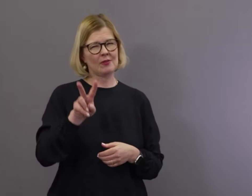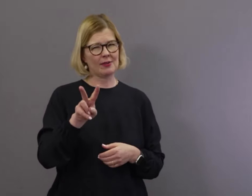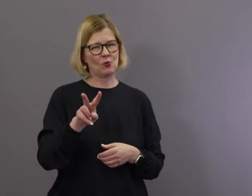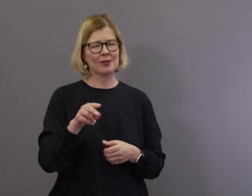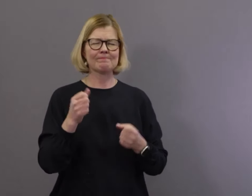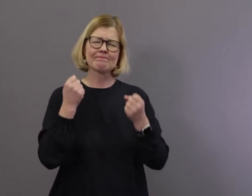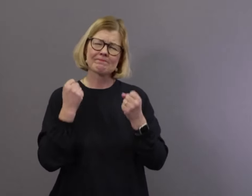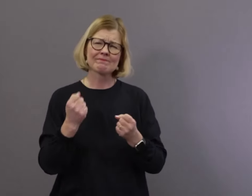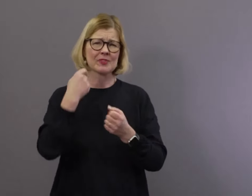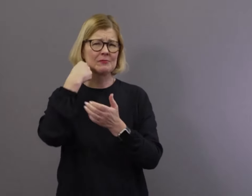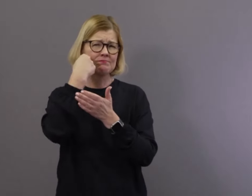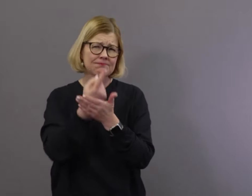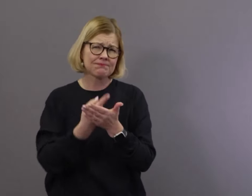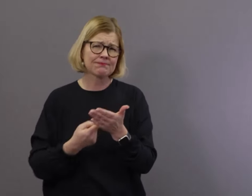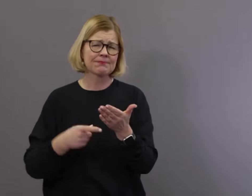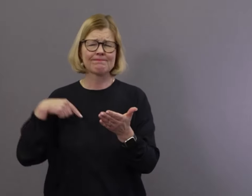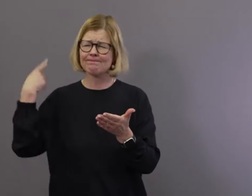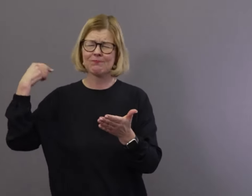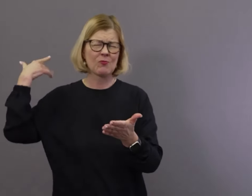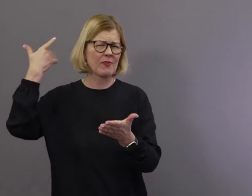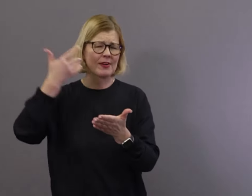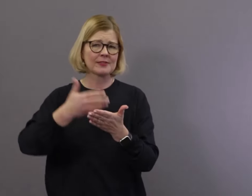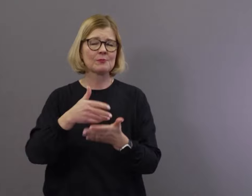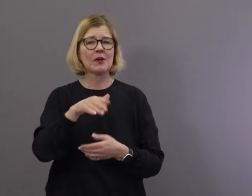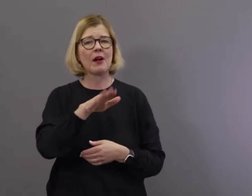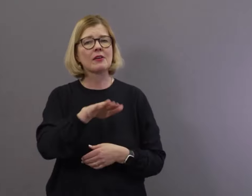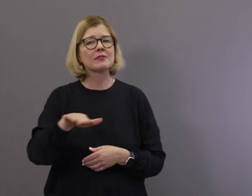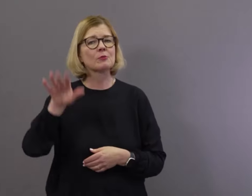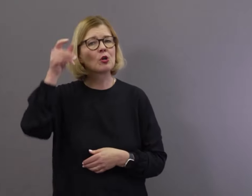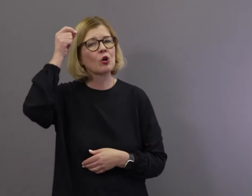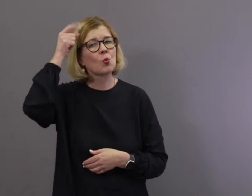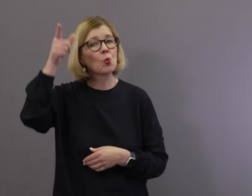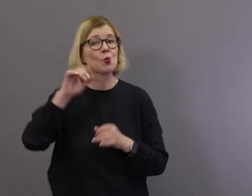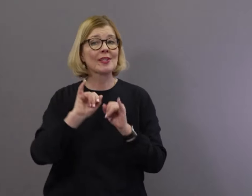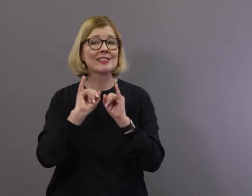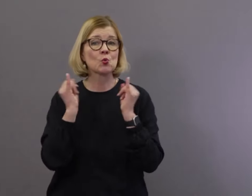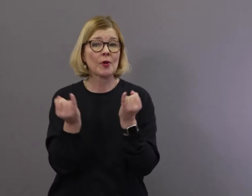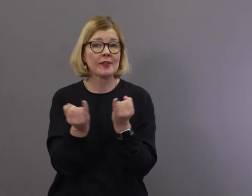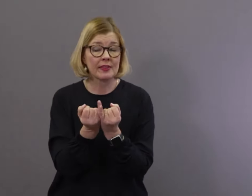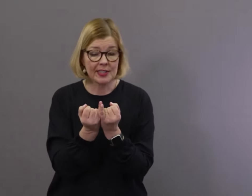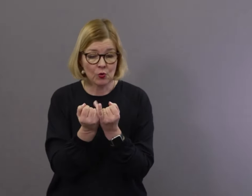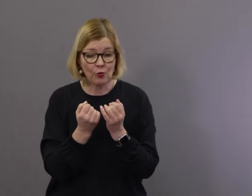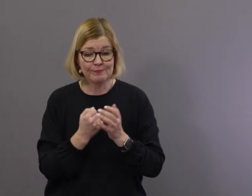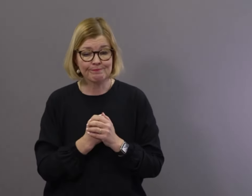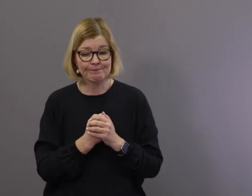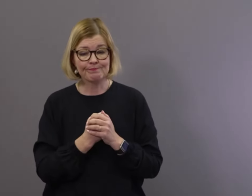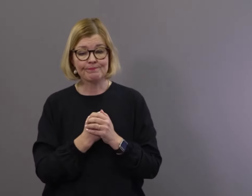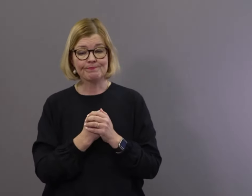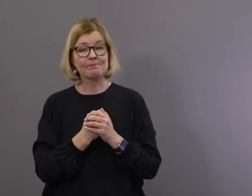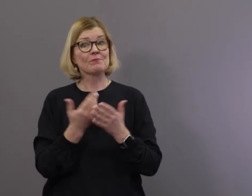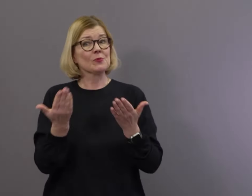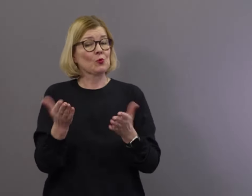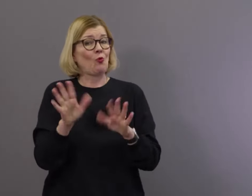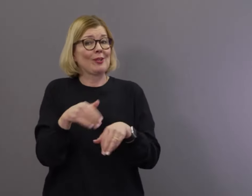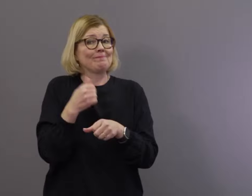Ja perusteluina tähän kunniamainintaan on se, että Pikku Kakkonen on lastenkulttuurin instituutio.